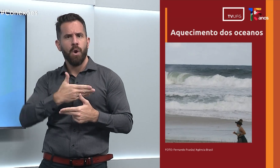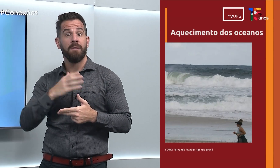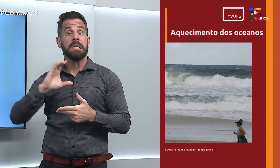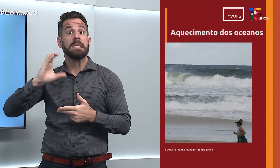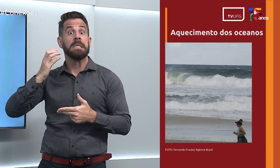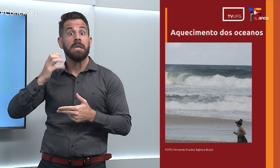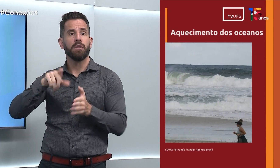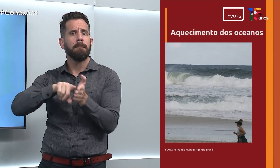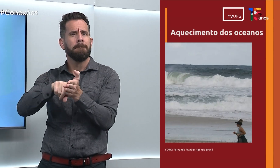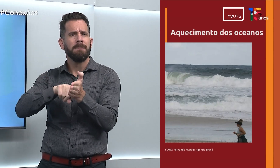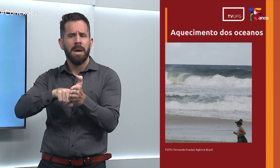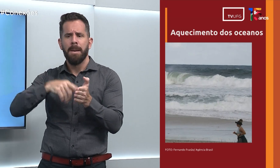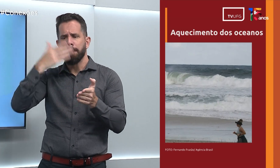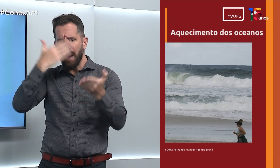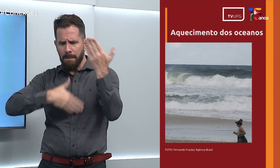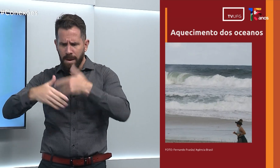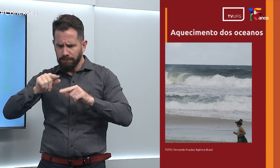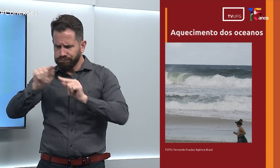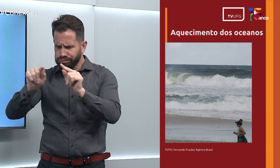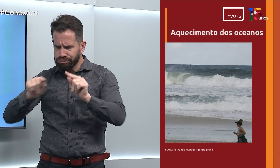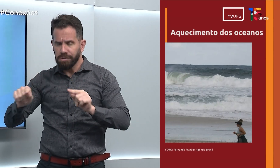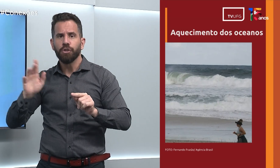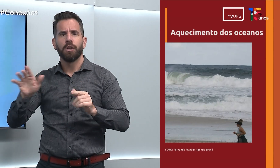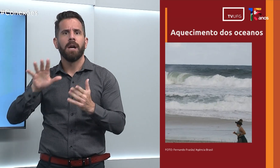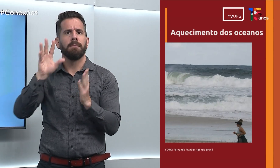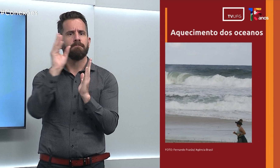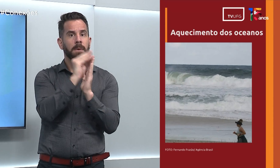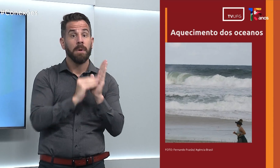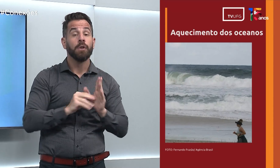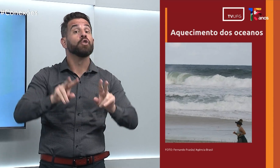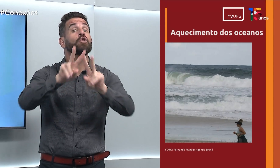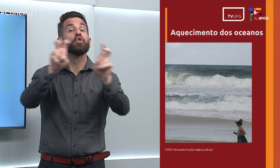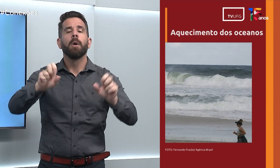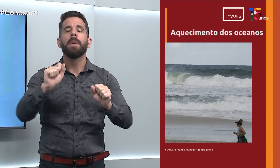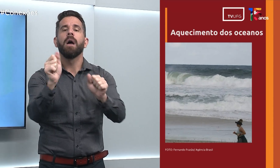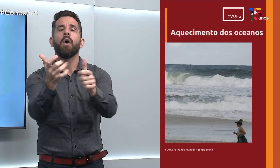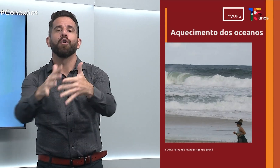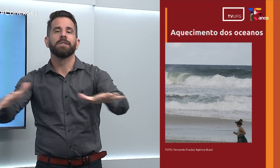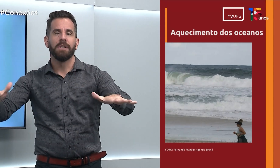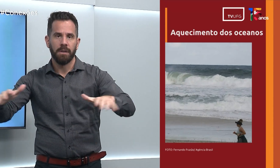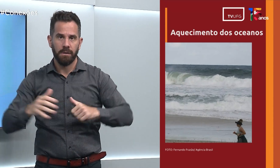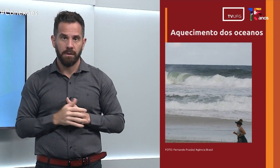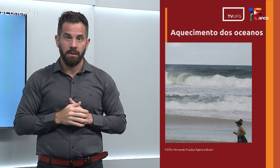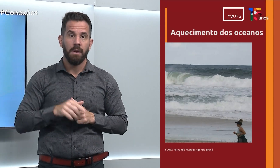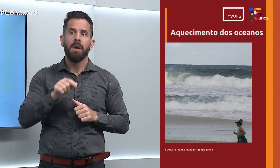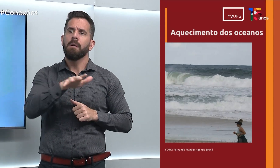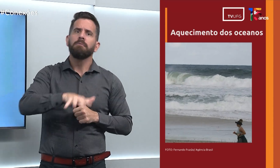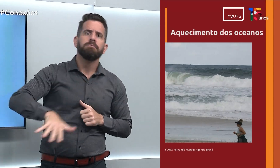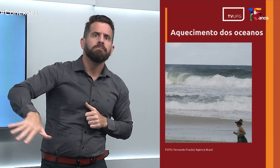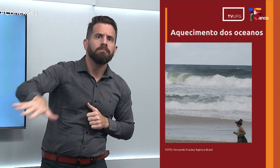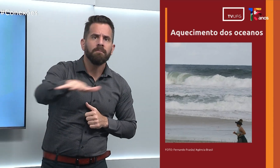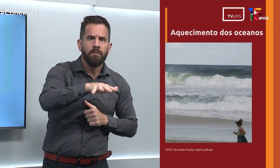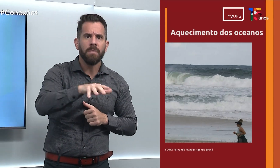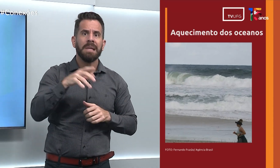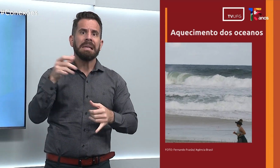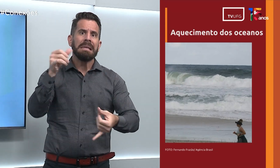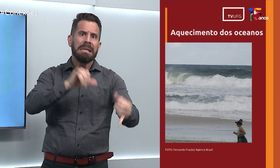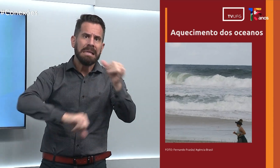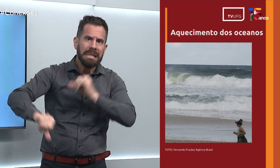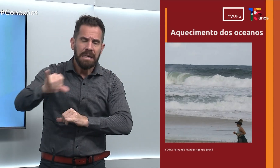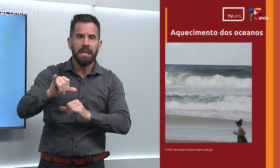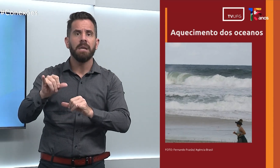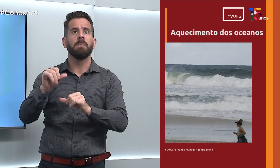dos oceanos, envolvendo aspectos físicos, químicos, ecológicos e